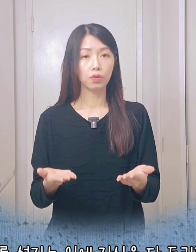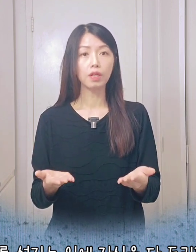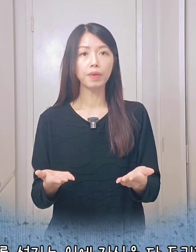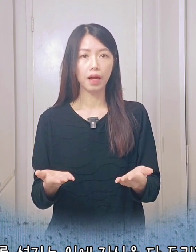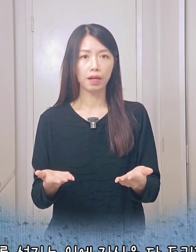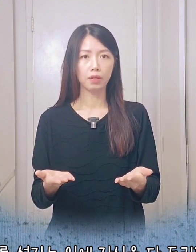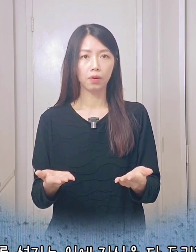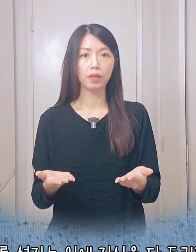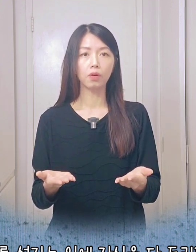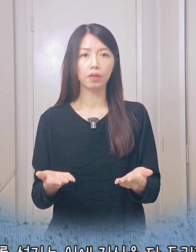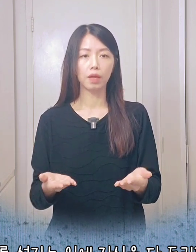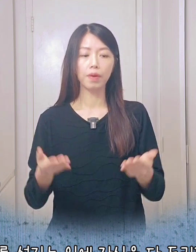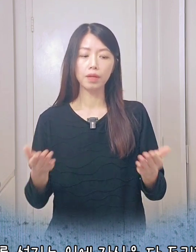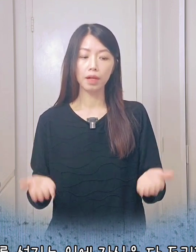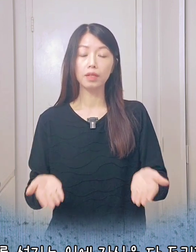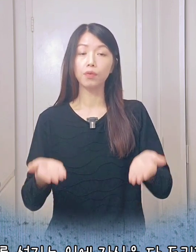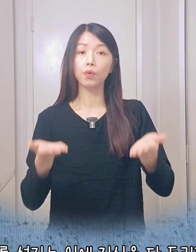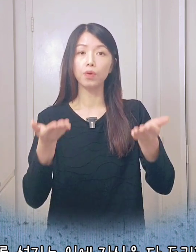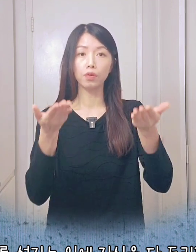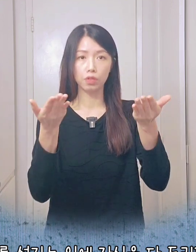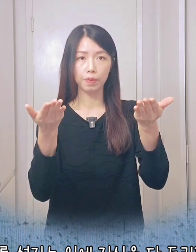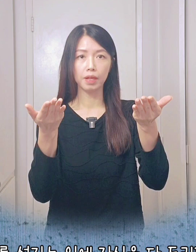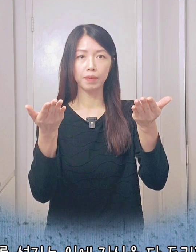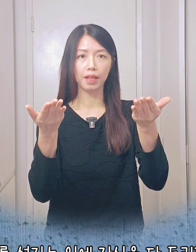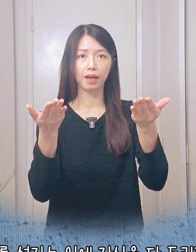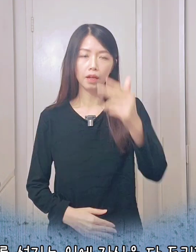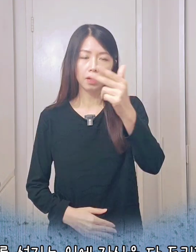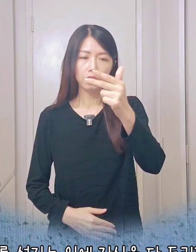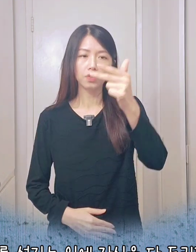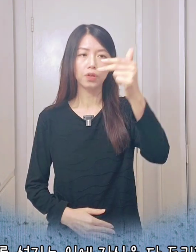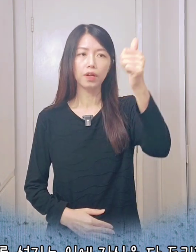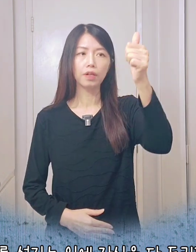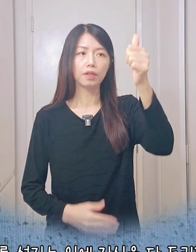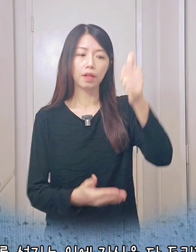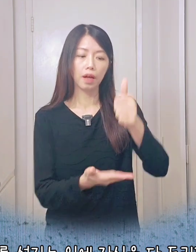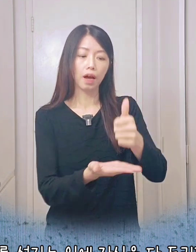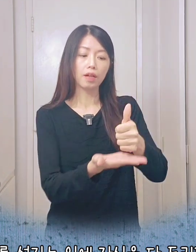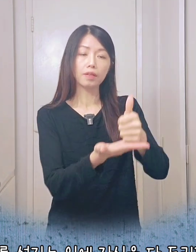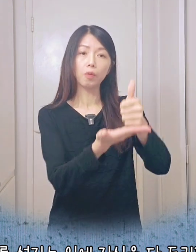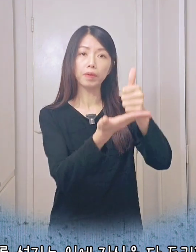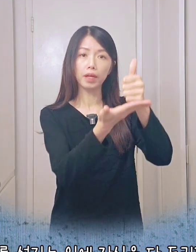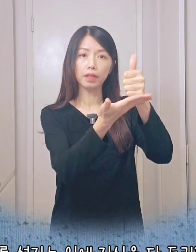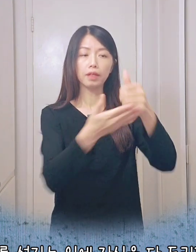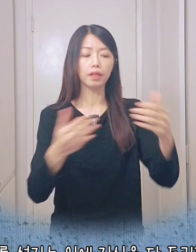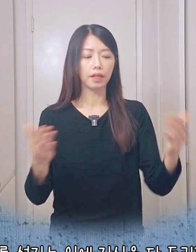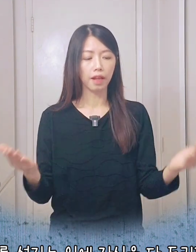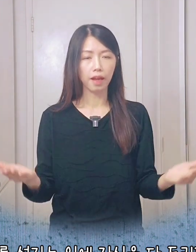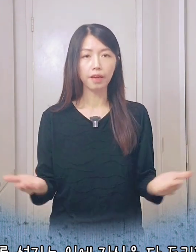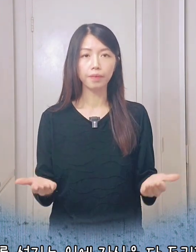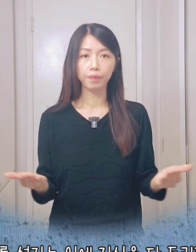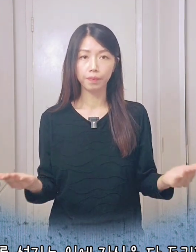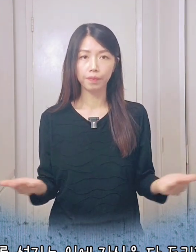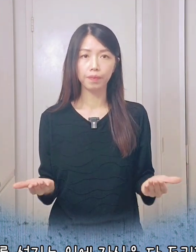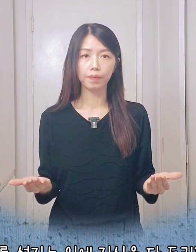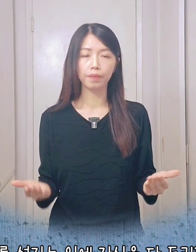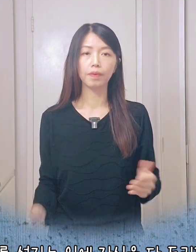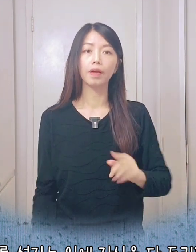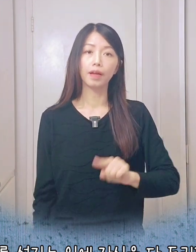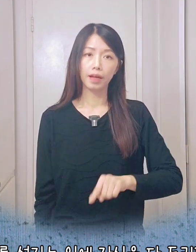여기서는 주님을 향해서 하는 거기 때문에 살짝 위로 올려주시면 됩니다. 주를 섬기는 일에